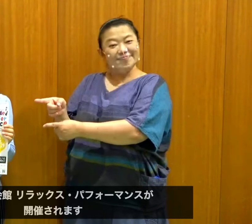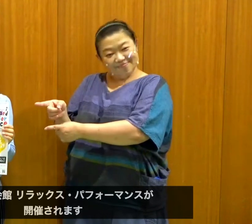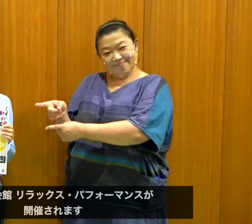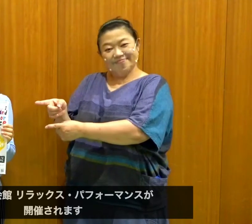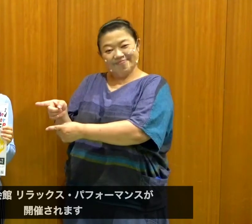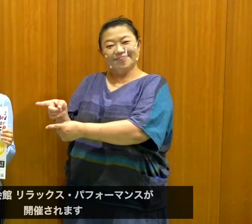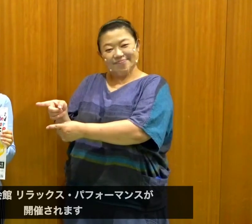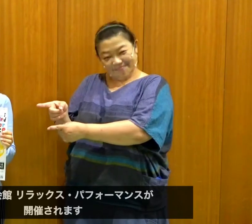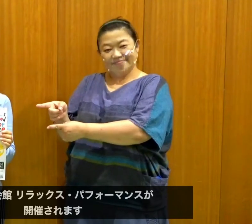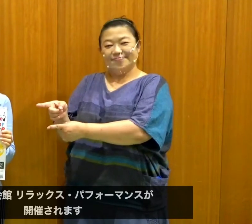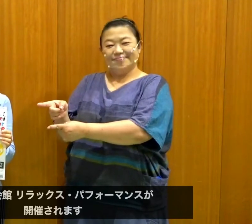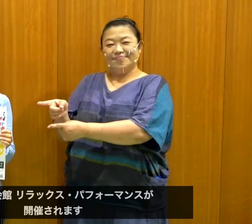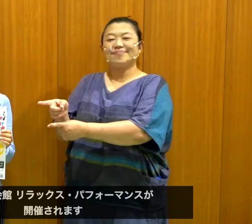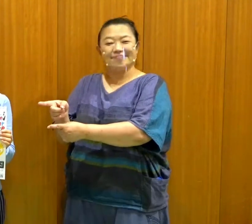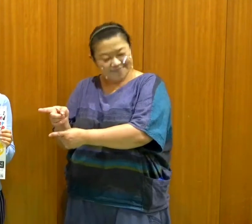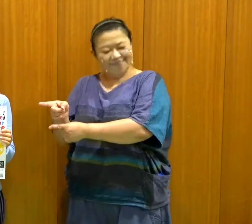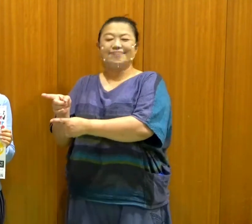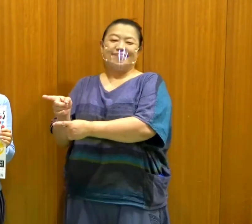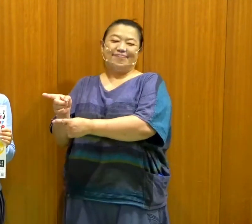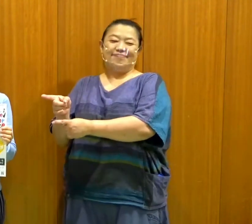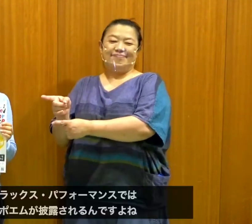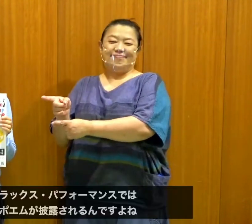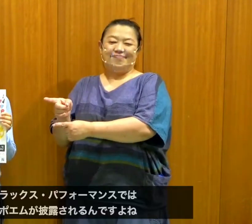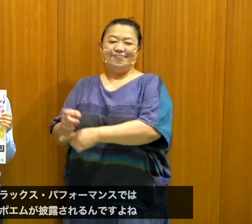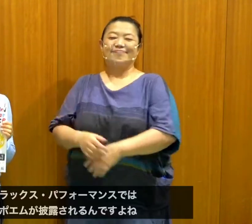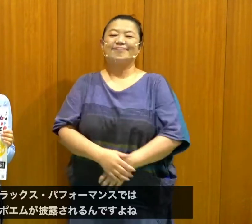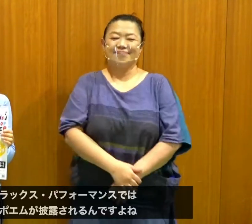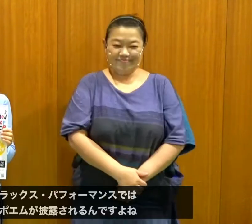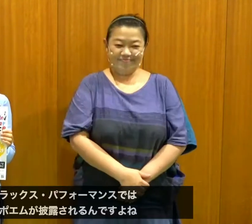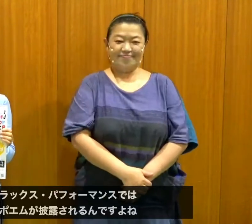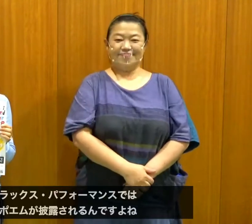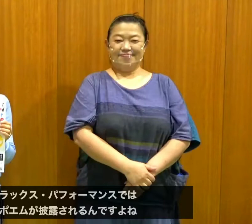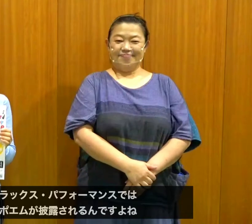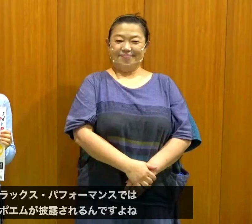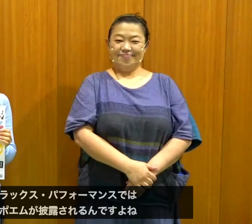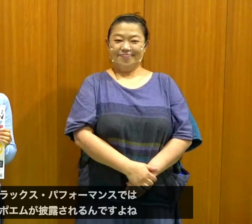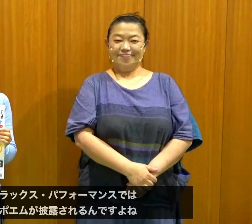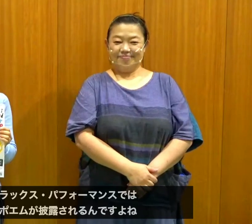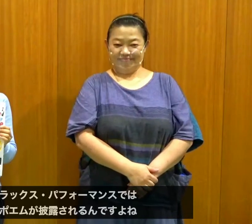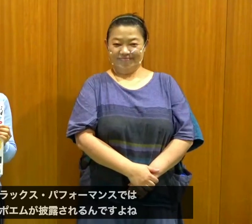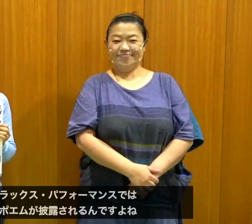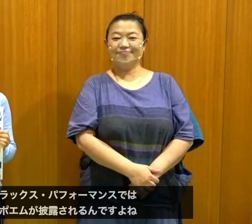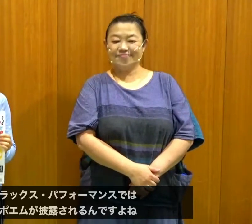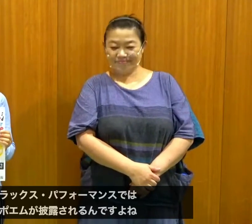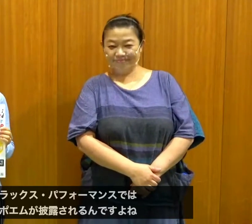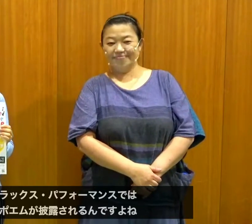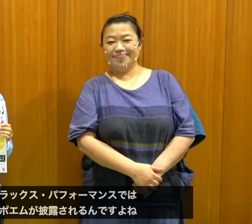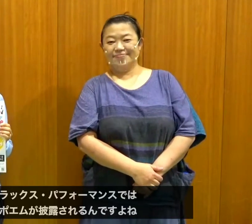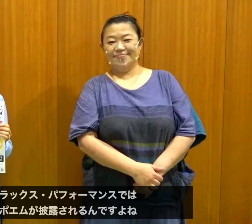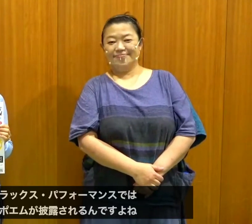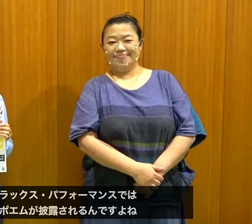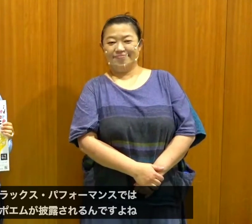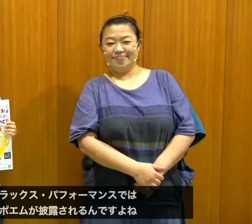が開催されます。このリラックスパフォーマンスではサインポエムが披露されるんです